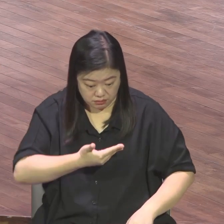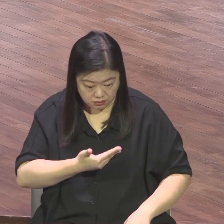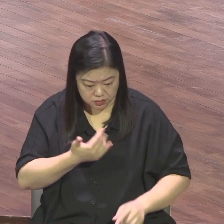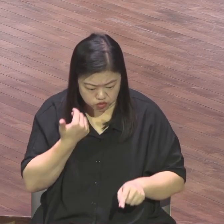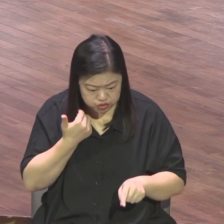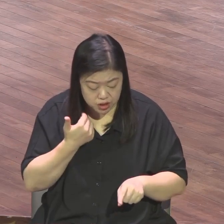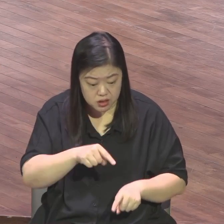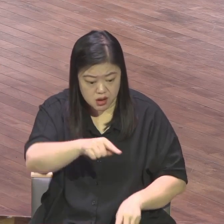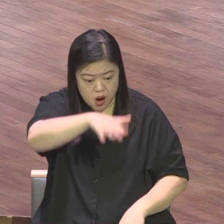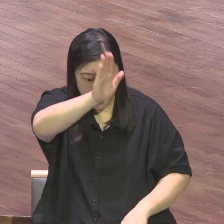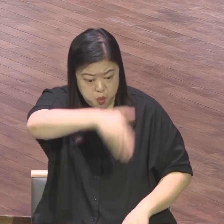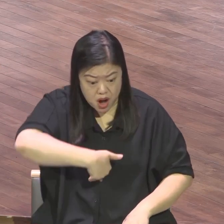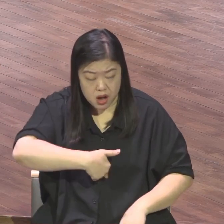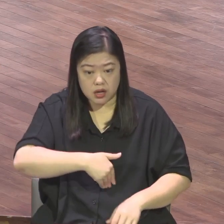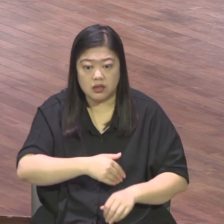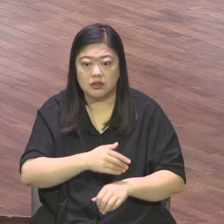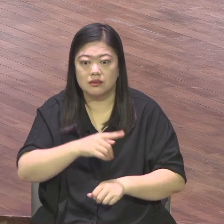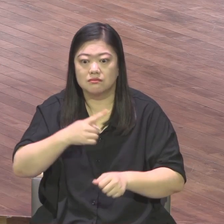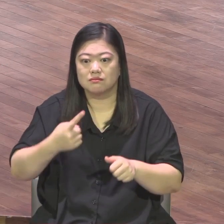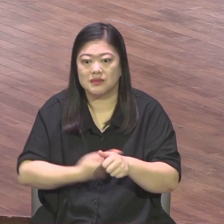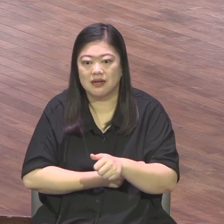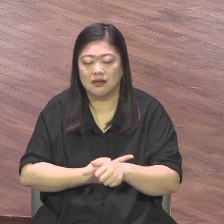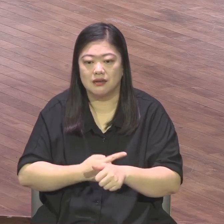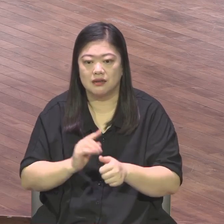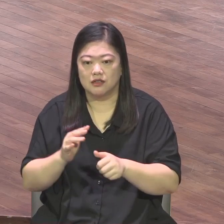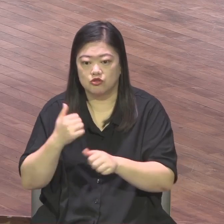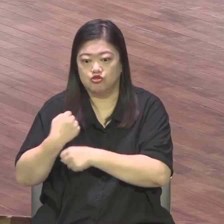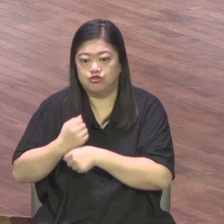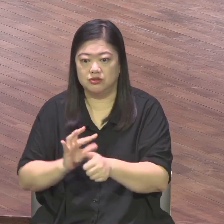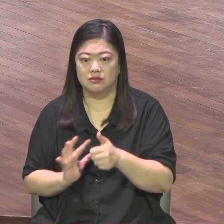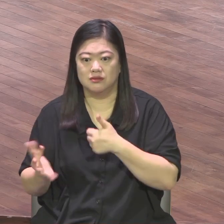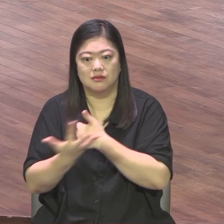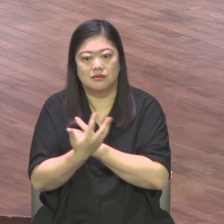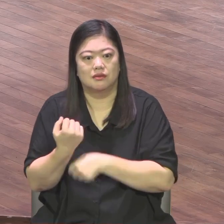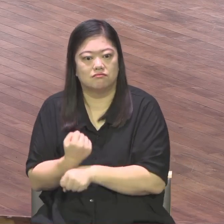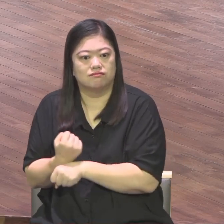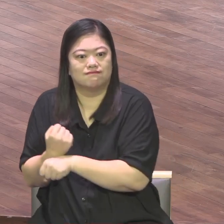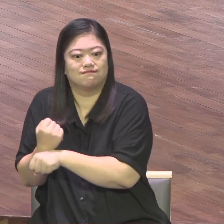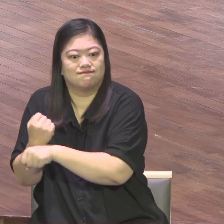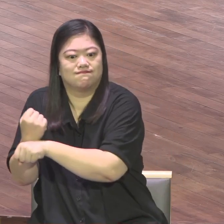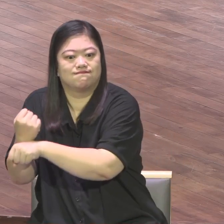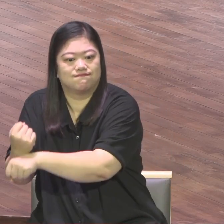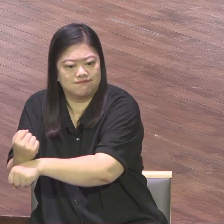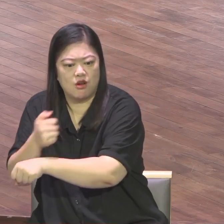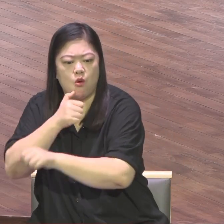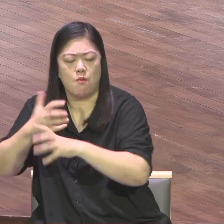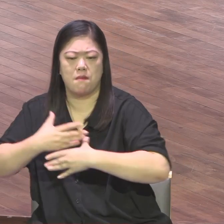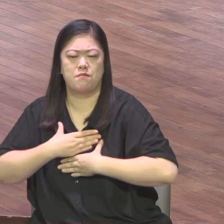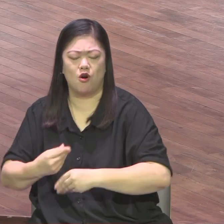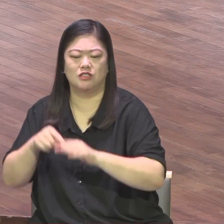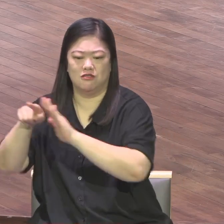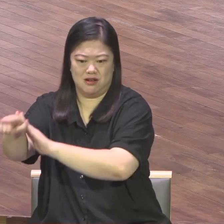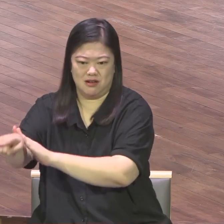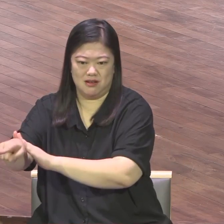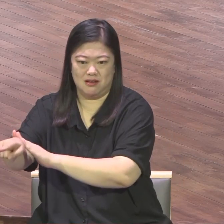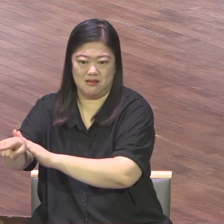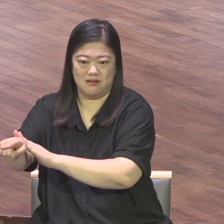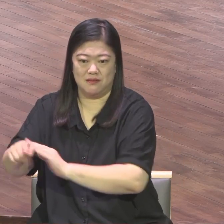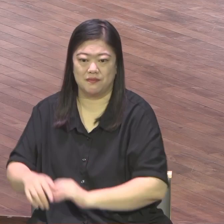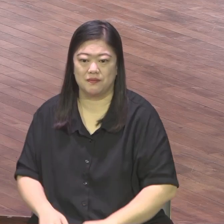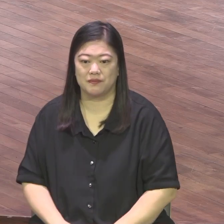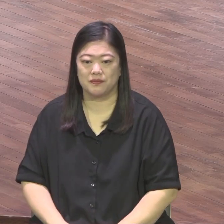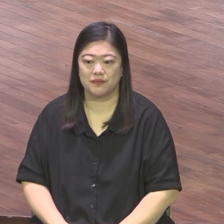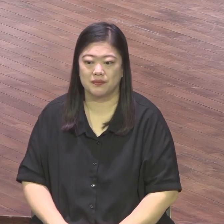것입니다. 바울은 비록 구금되어 있지만은 자유롭게 사람을 만날 수가 있는 그런 자유가 있었어요. 그래서 자신을